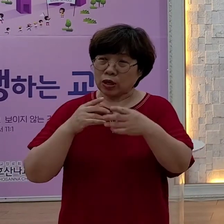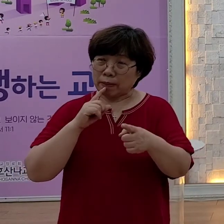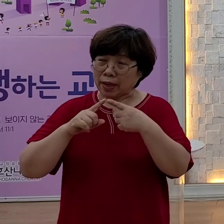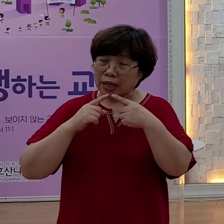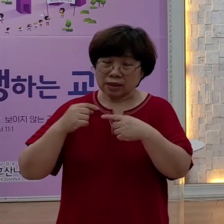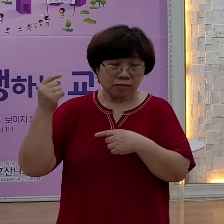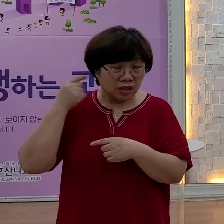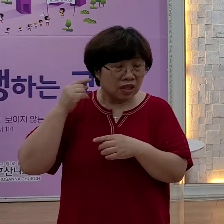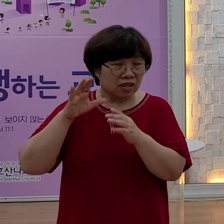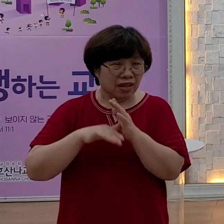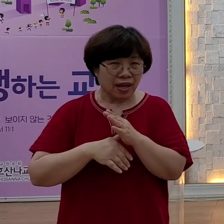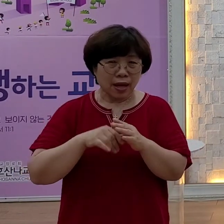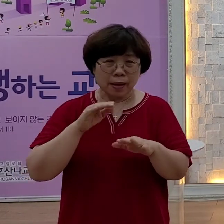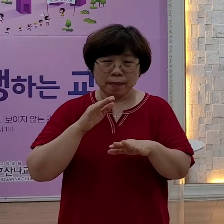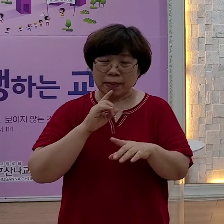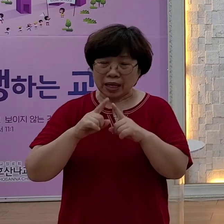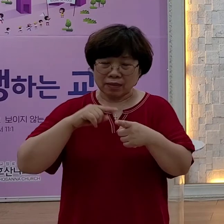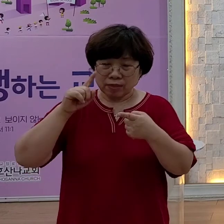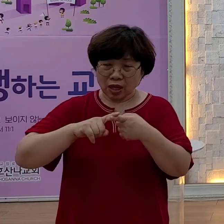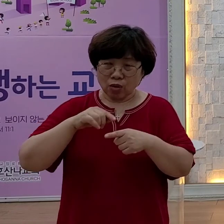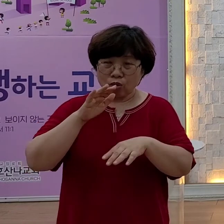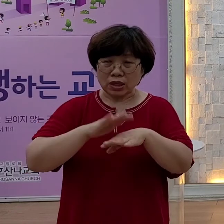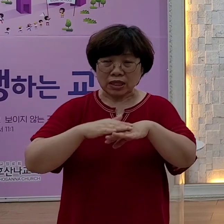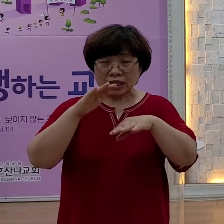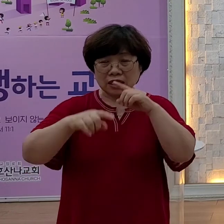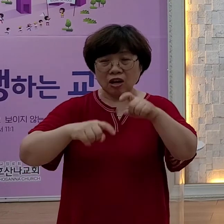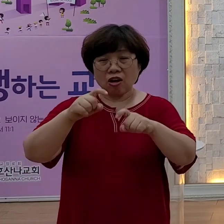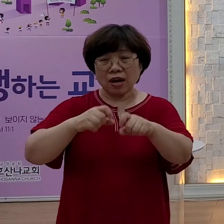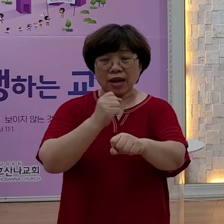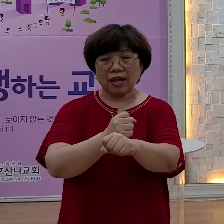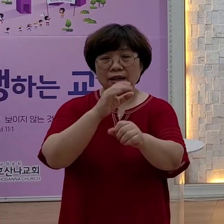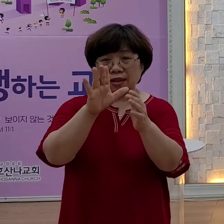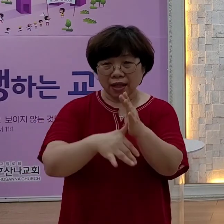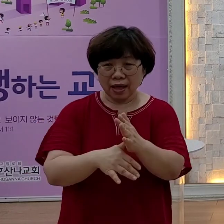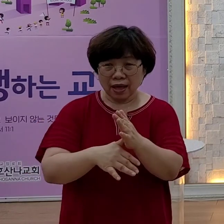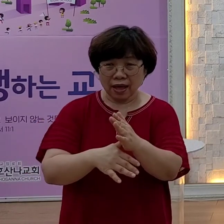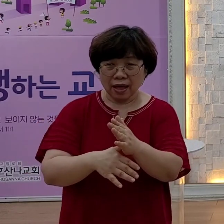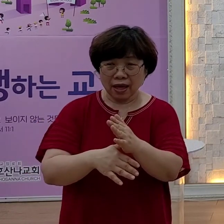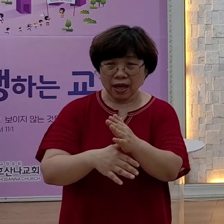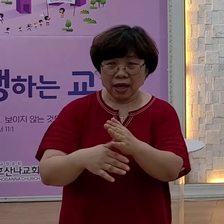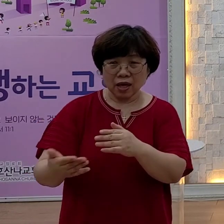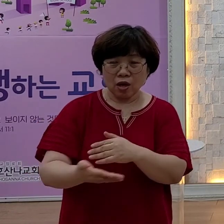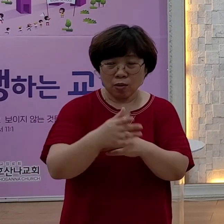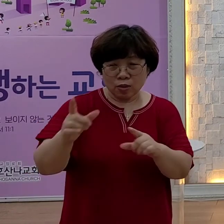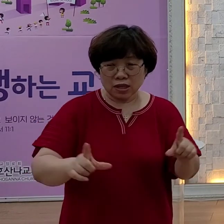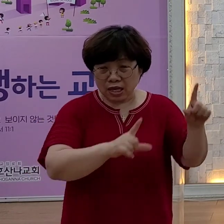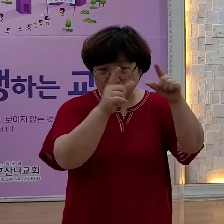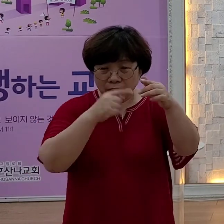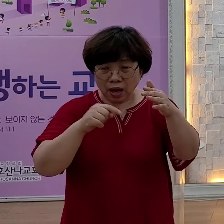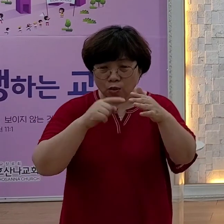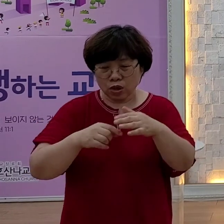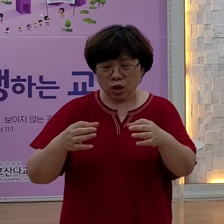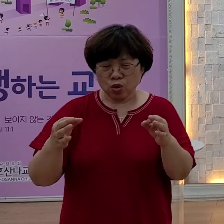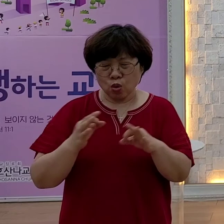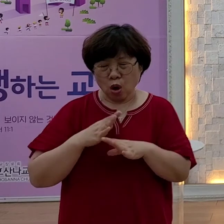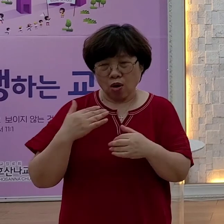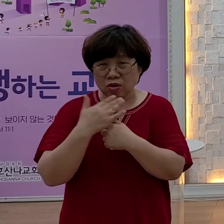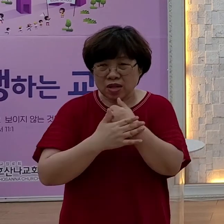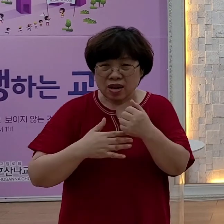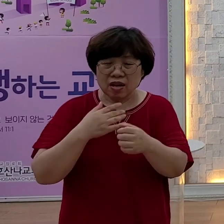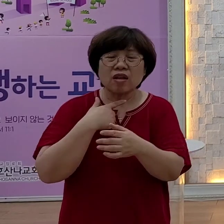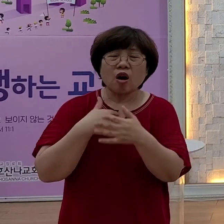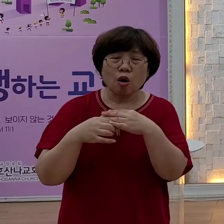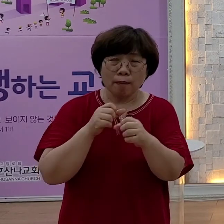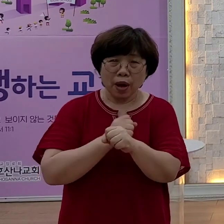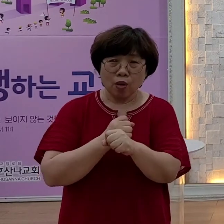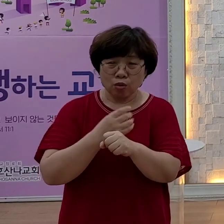그 말씀대로 실천할 때 여러분의 삶에 놀라운 은혜를 경험하고 또 그 기름 부으심의 은혜가